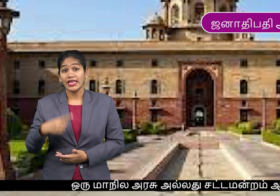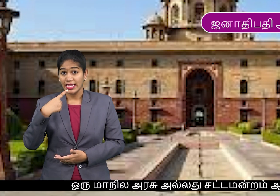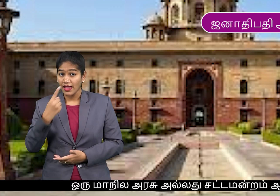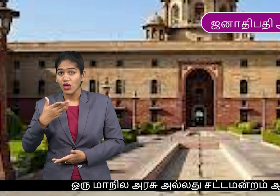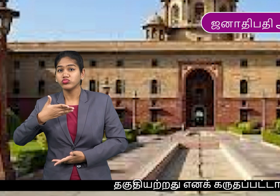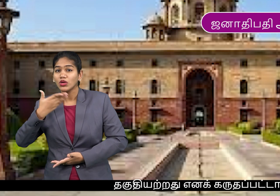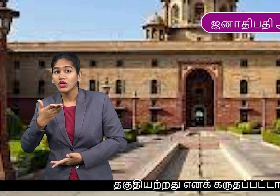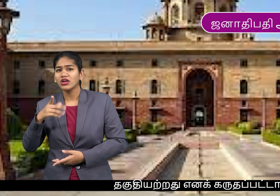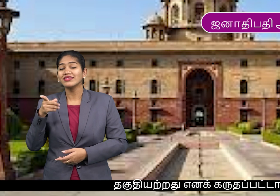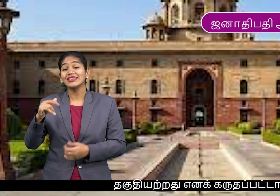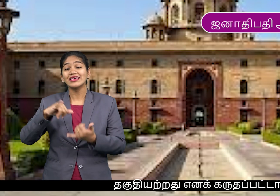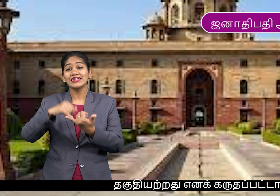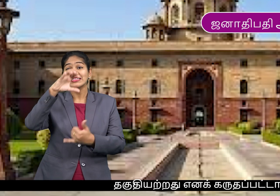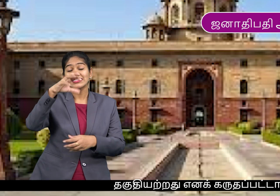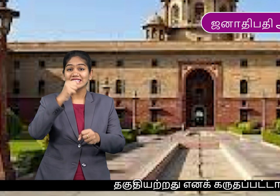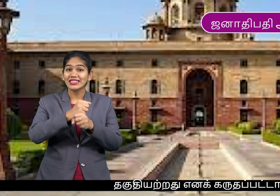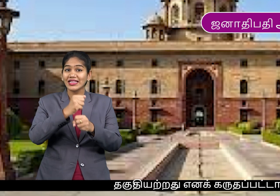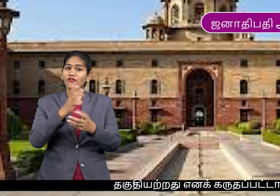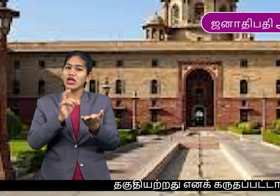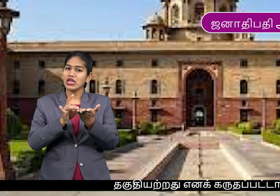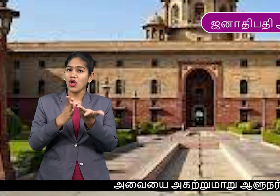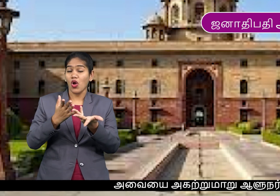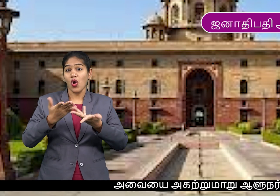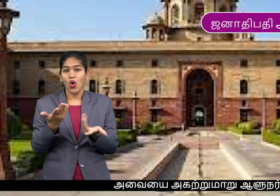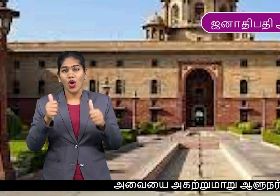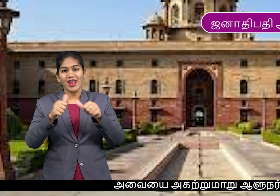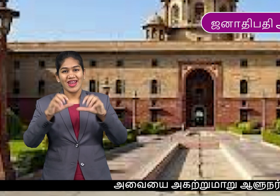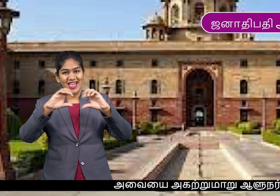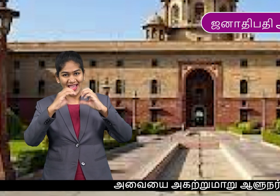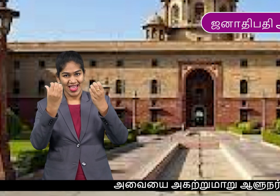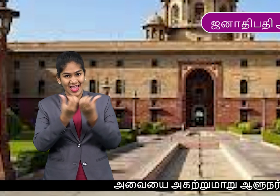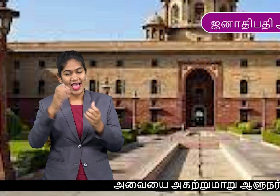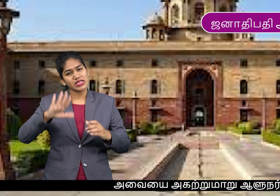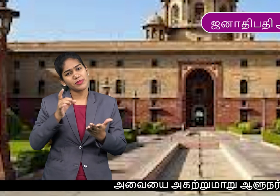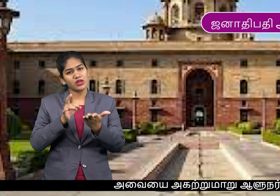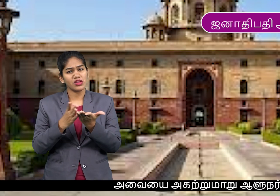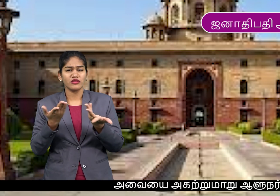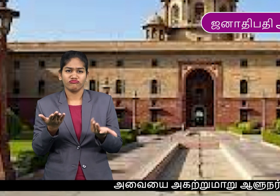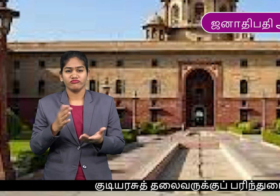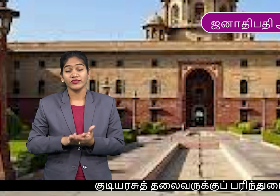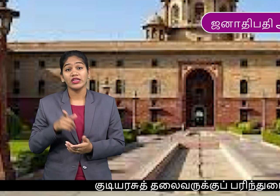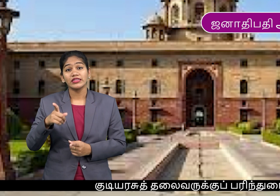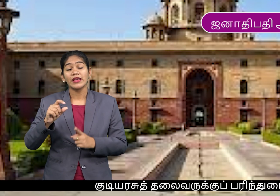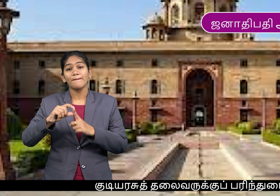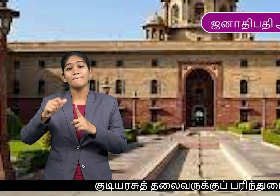ஆட்சியமைக்க தகுதியற்றது என கருதப்பட்டால் அவையை அகற்றுமாறு ஆளுநர் குடியரசுத்